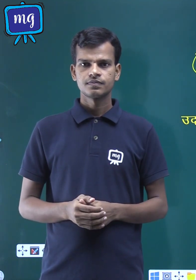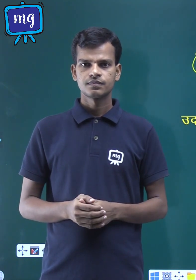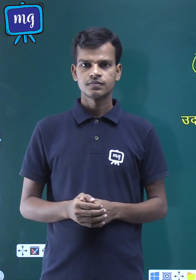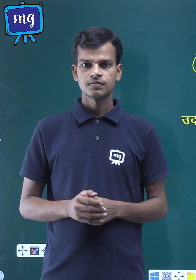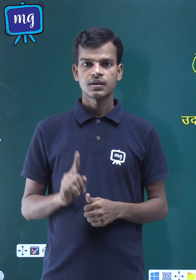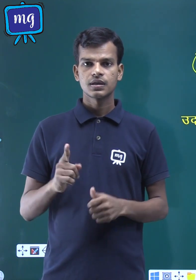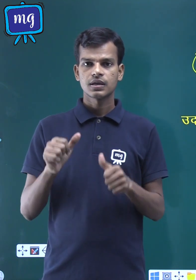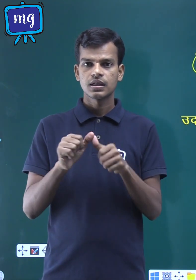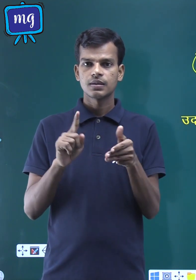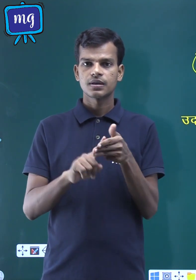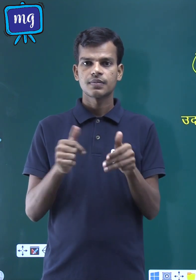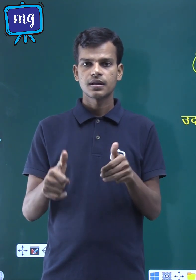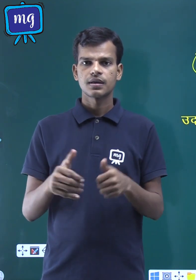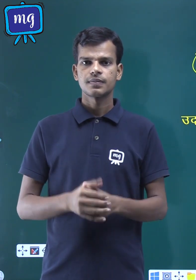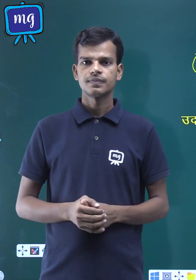एक बीजीय व्यंजक है।